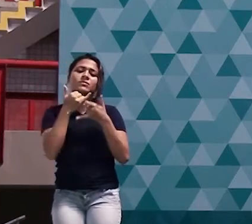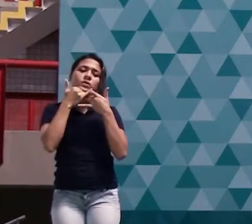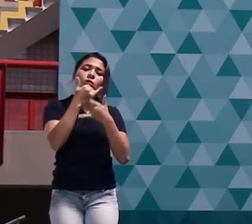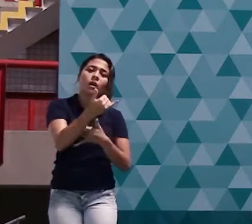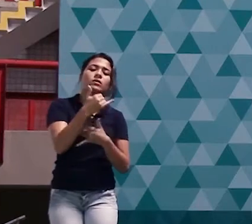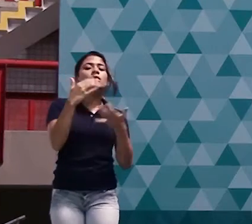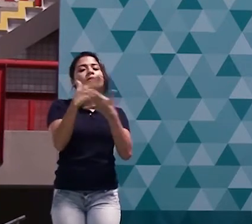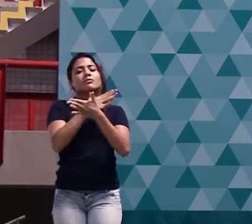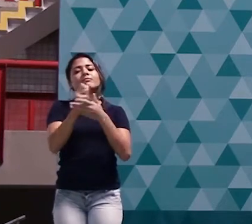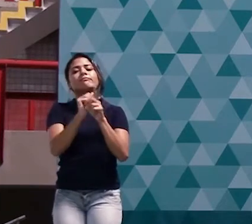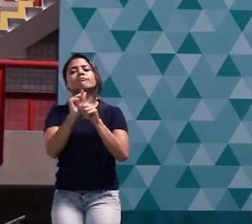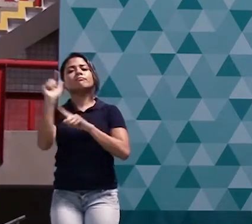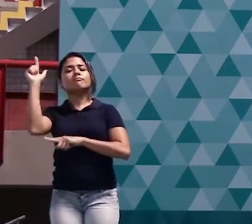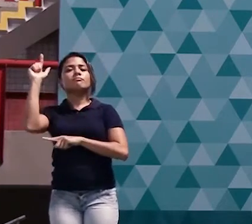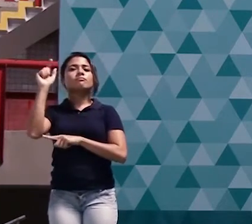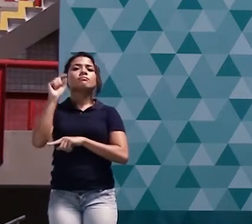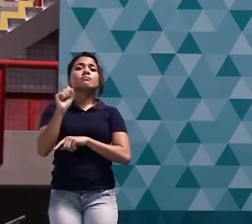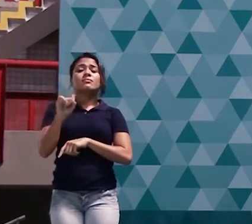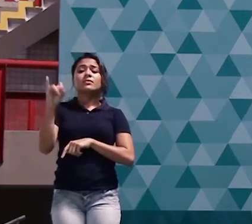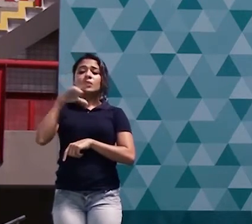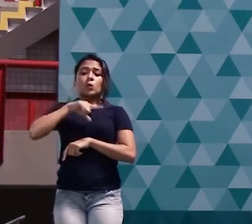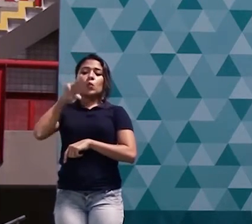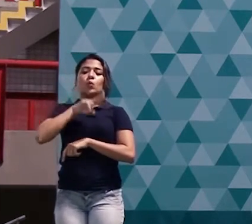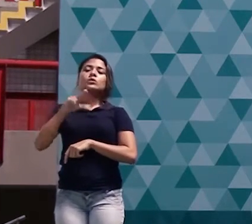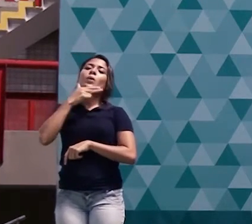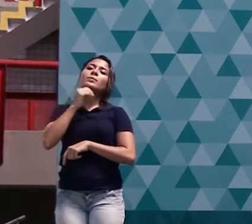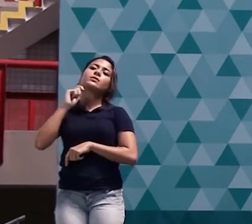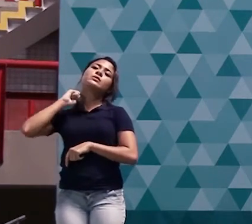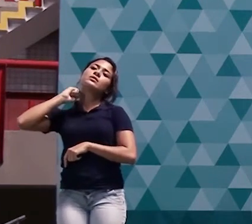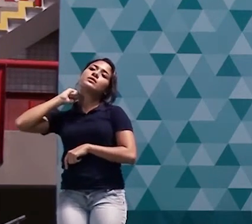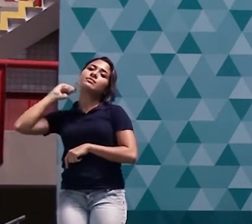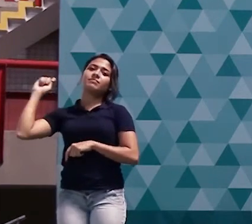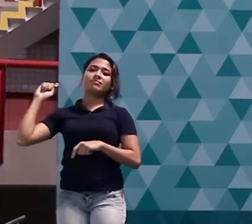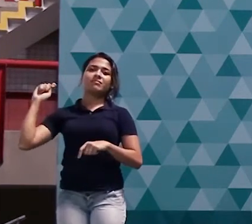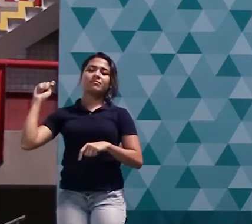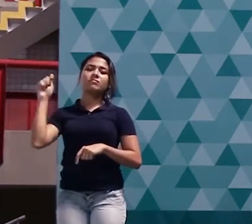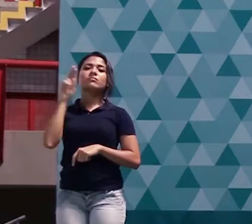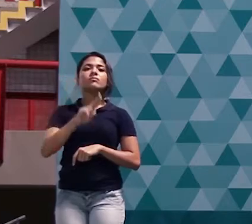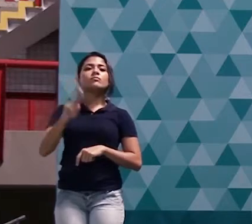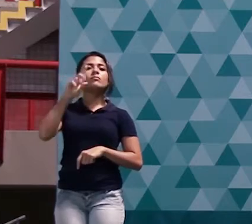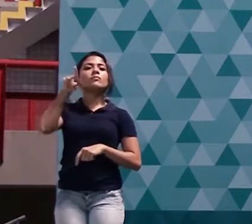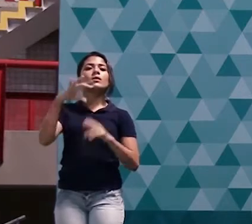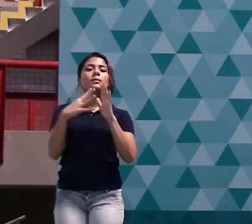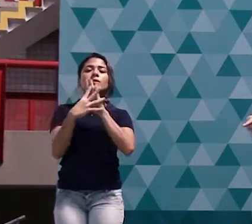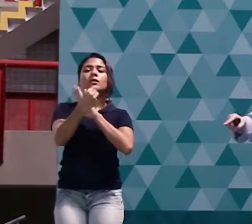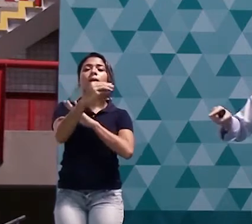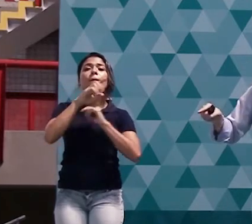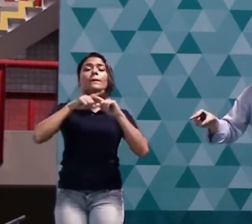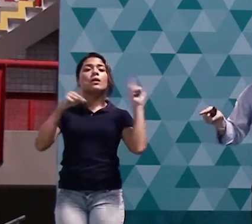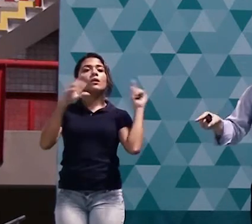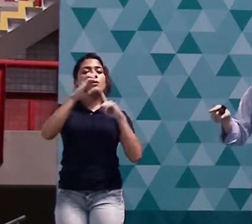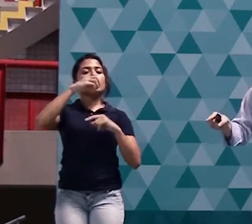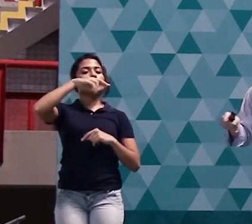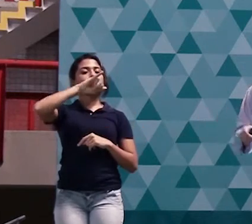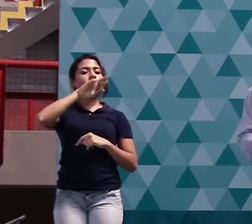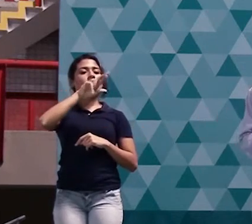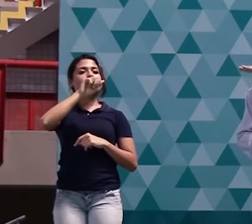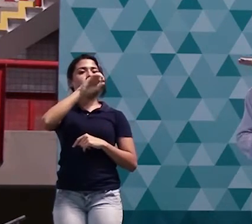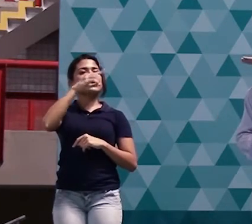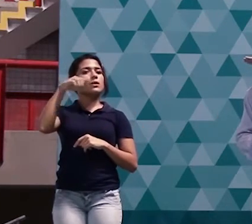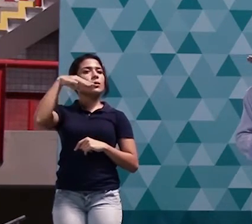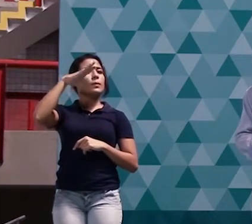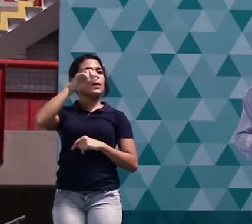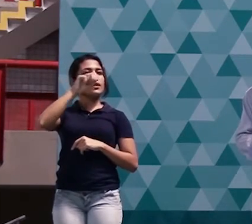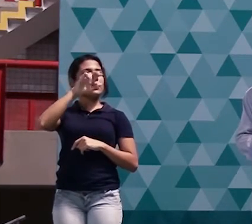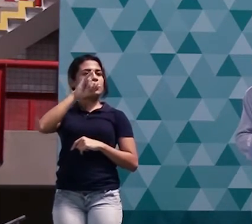alguns foram exilados e se utiliza o Tiradentes como bode expiatório para servir de exemplo. Mas a Conjuração Baiana, como era popular,